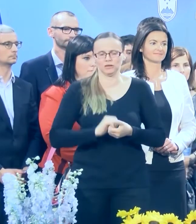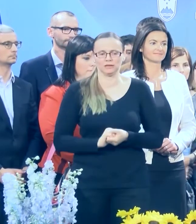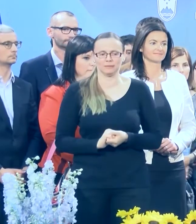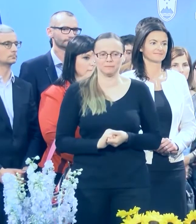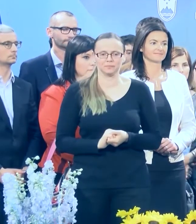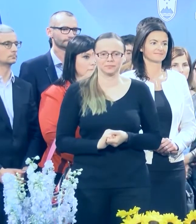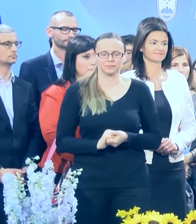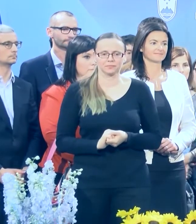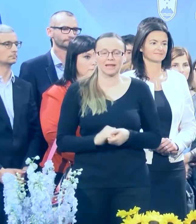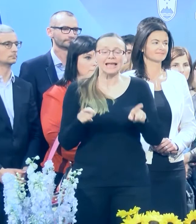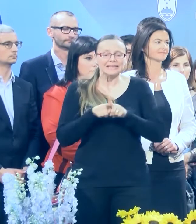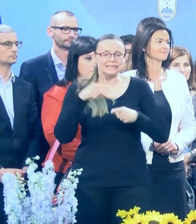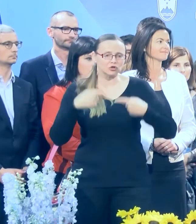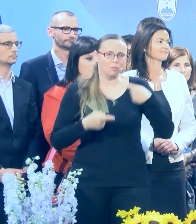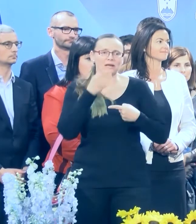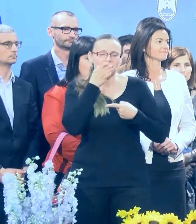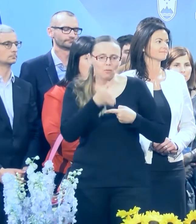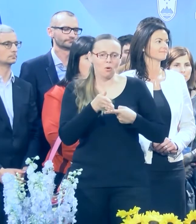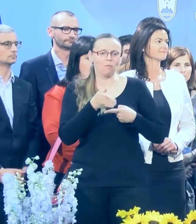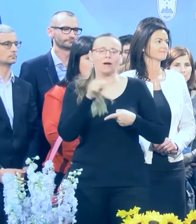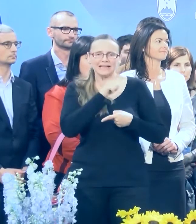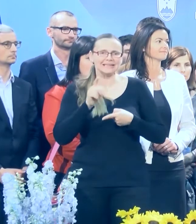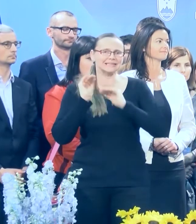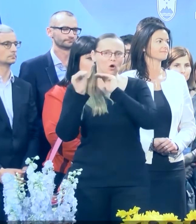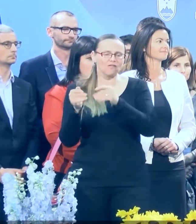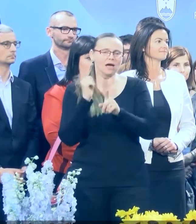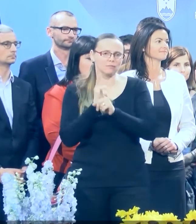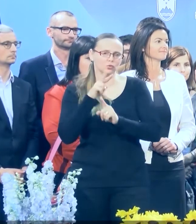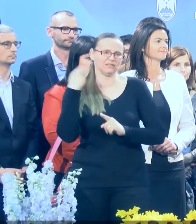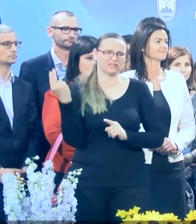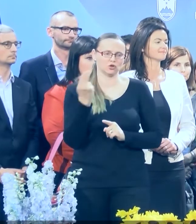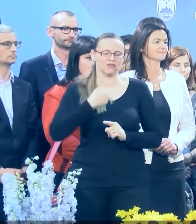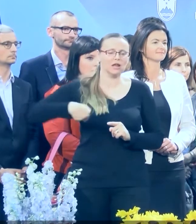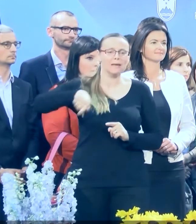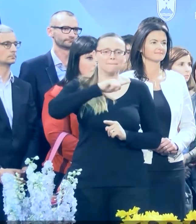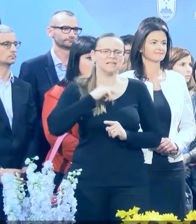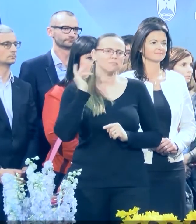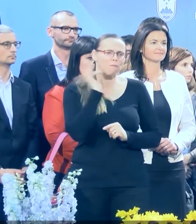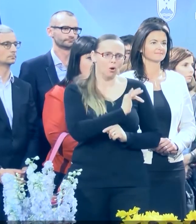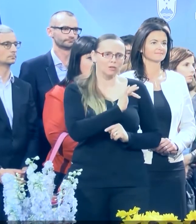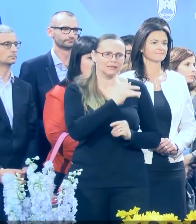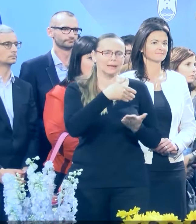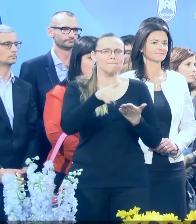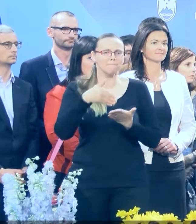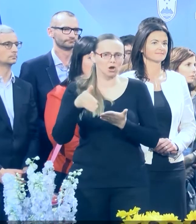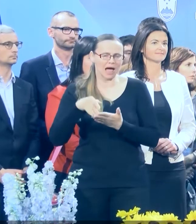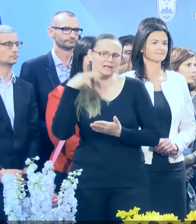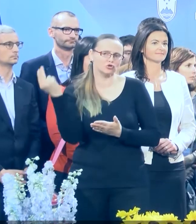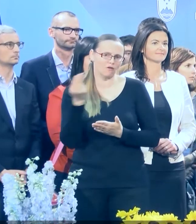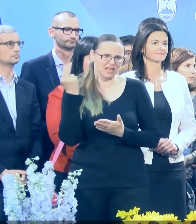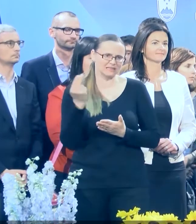Isto politiko bomo in zagovarjamo tudi v Sloveniji. Mi smo proti razprodaji slovenskega